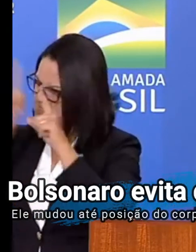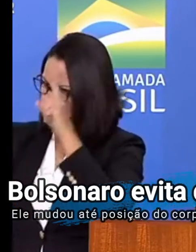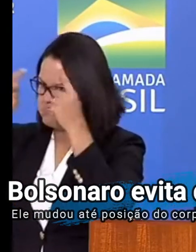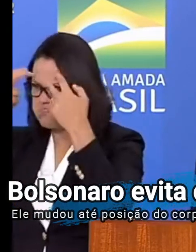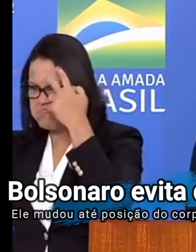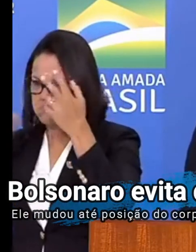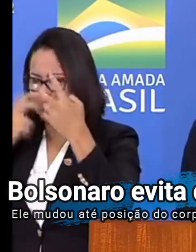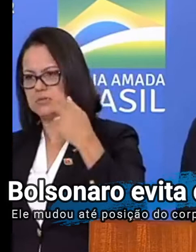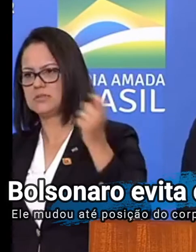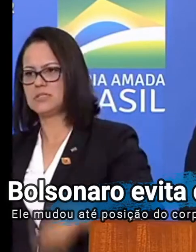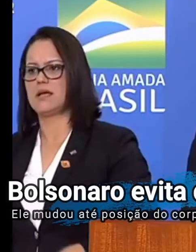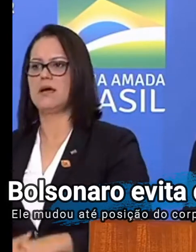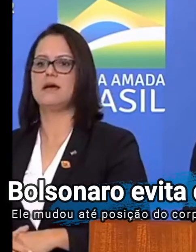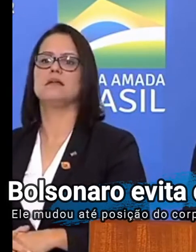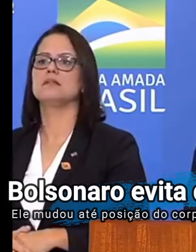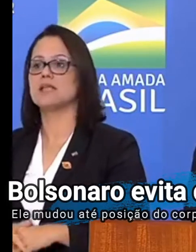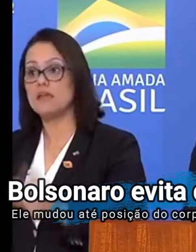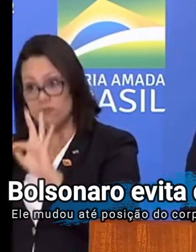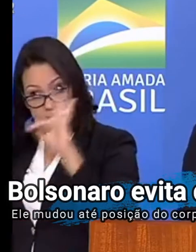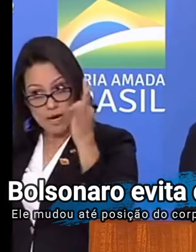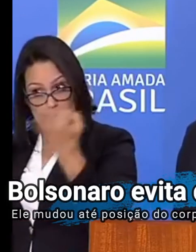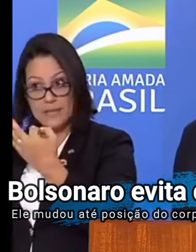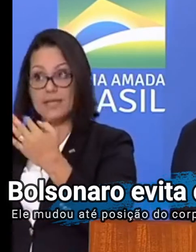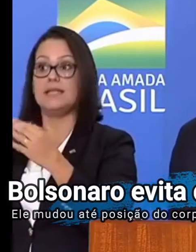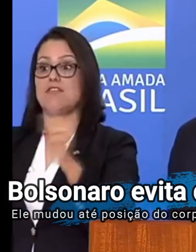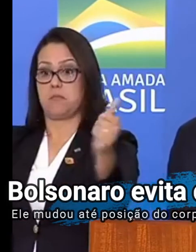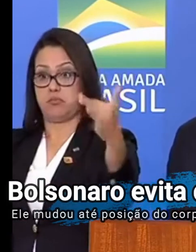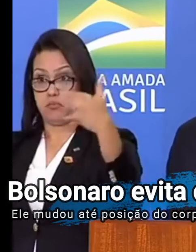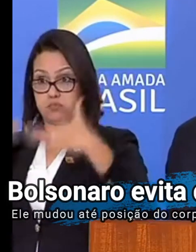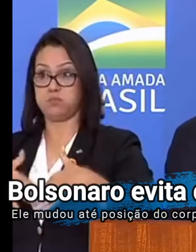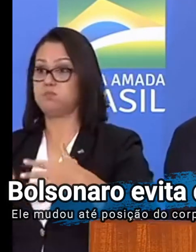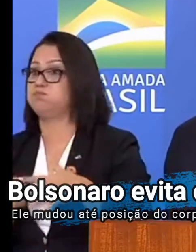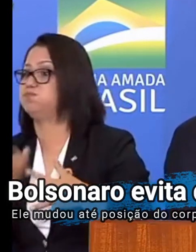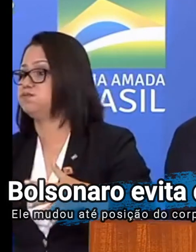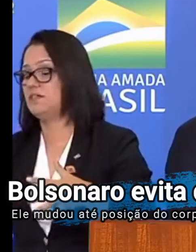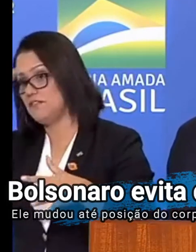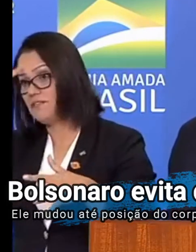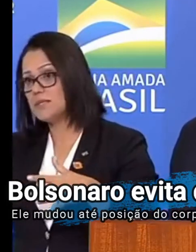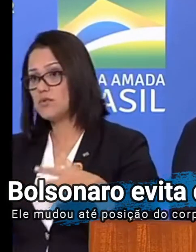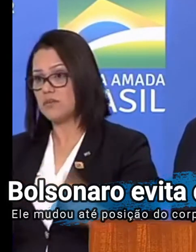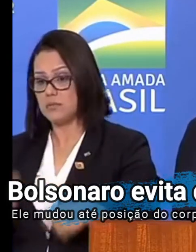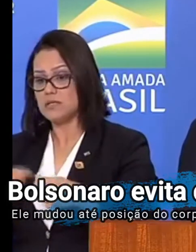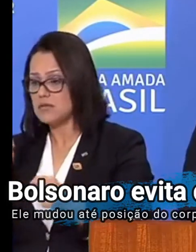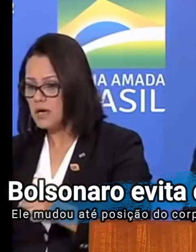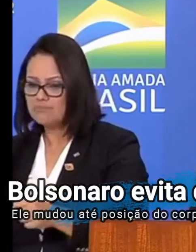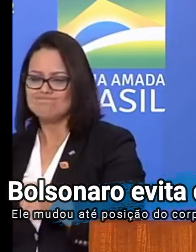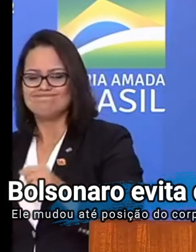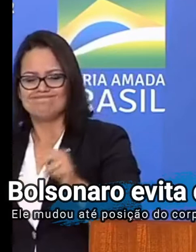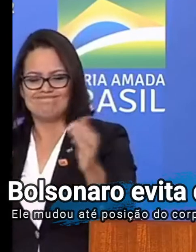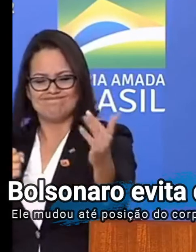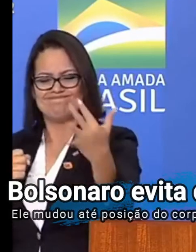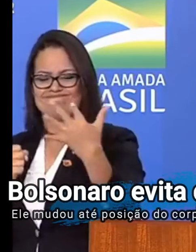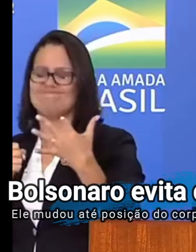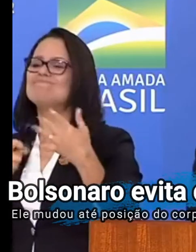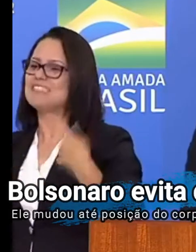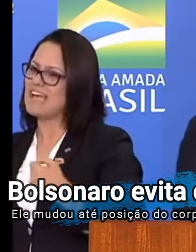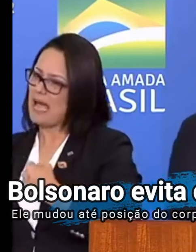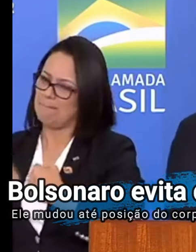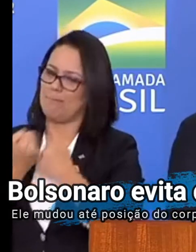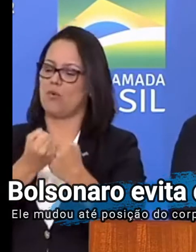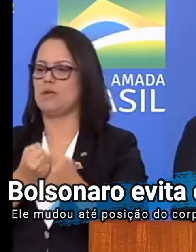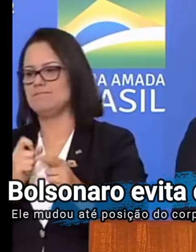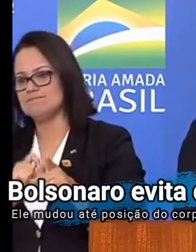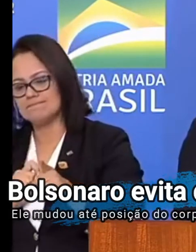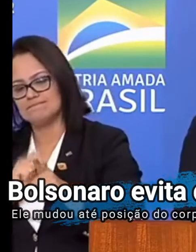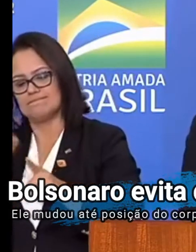aqui algumas milhares de famílias e pessoas que precisava se do nosso apoio à pensão